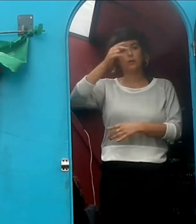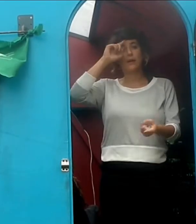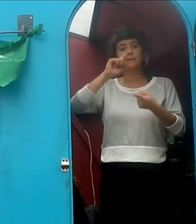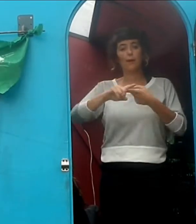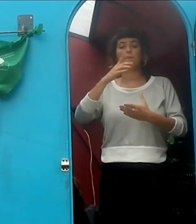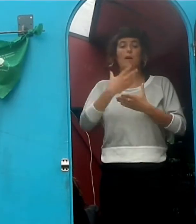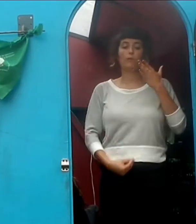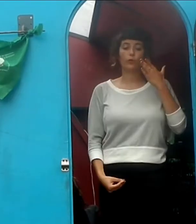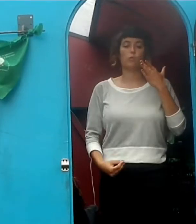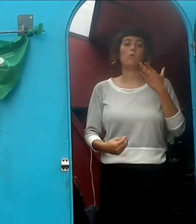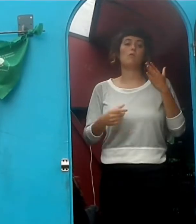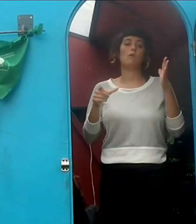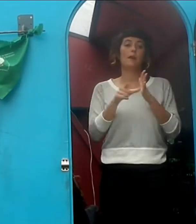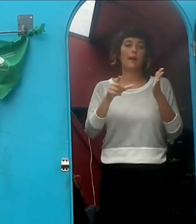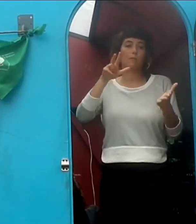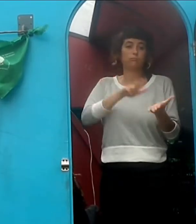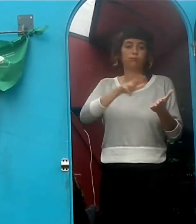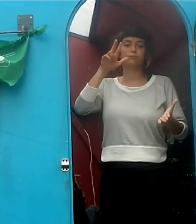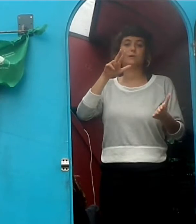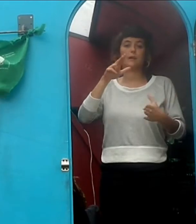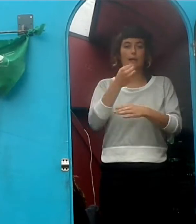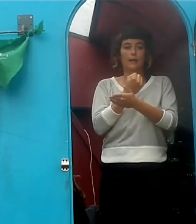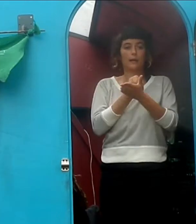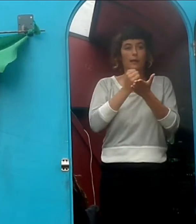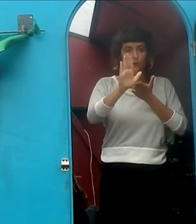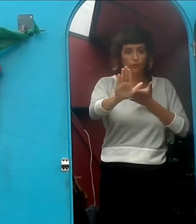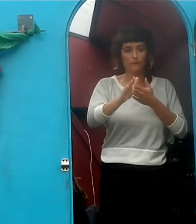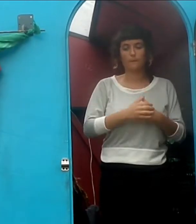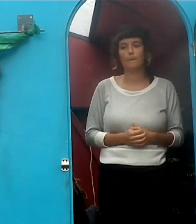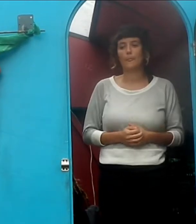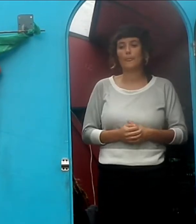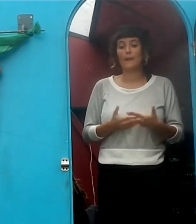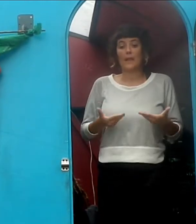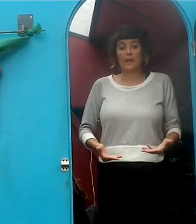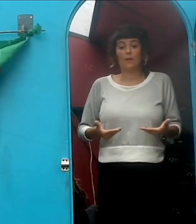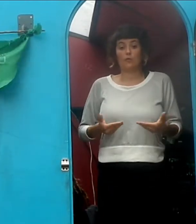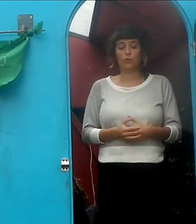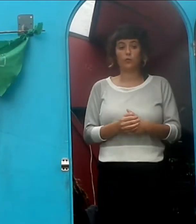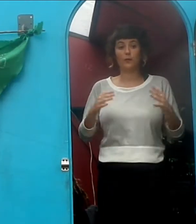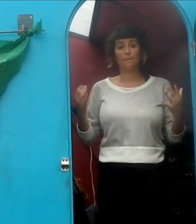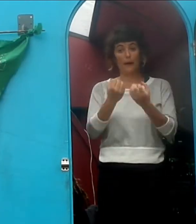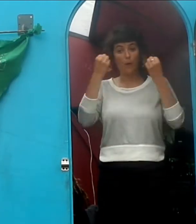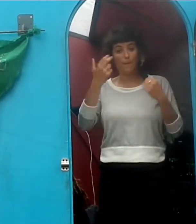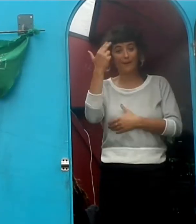s'est créée la campagne nationale pour le droit à l'avortement légal, sûr et gratuit.